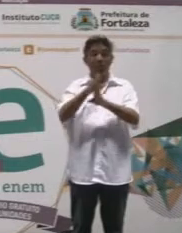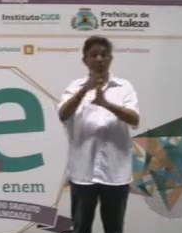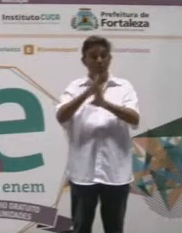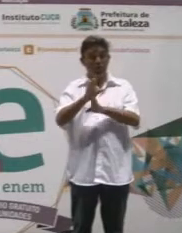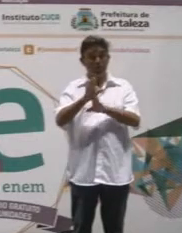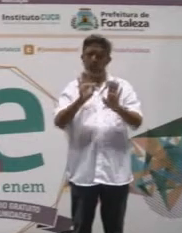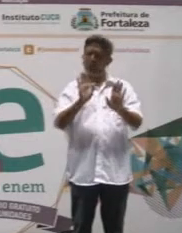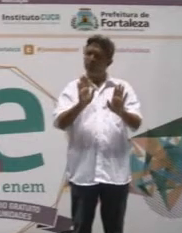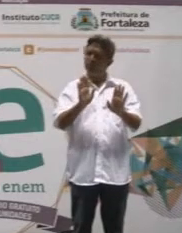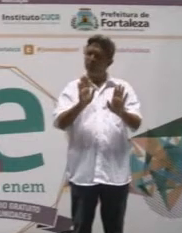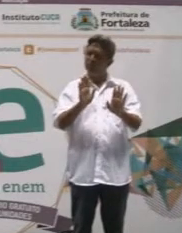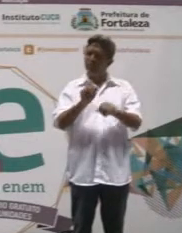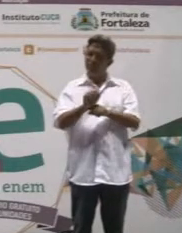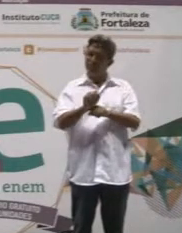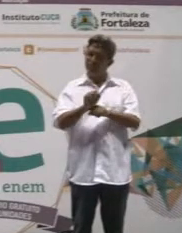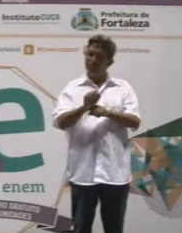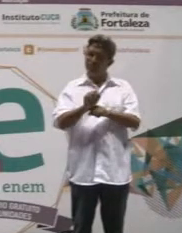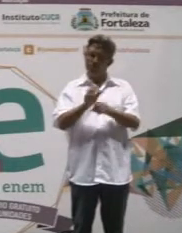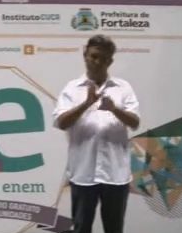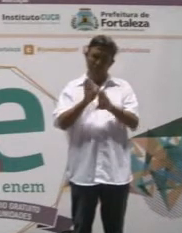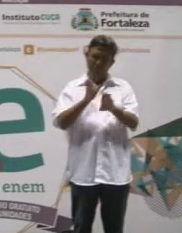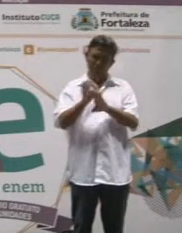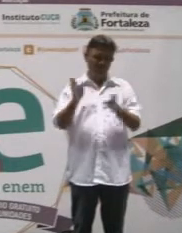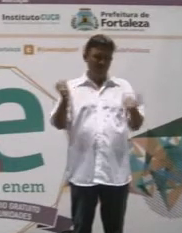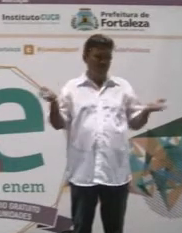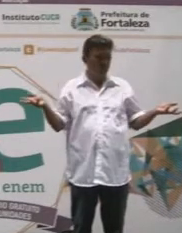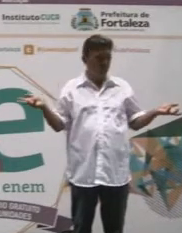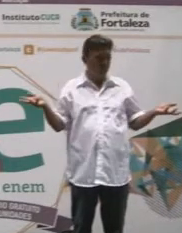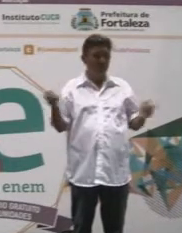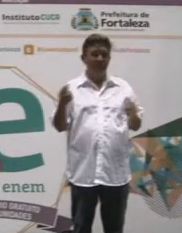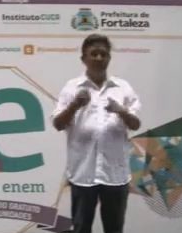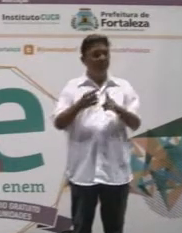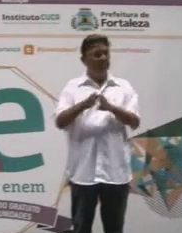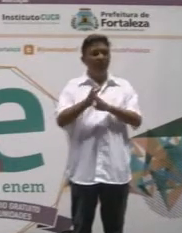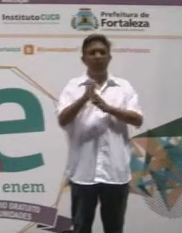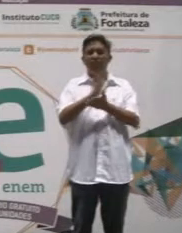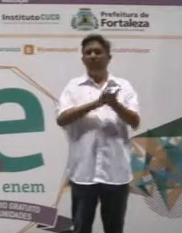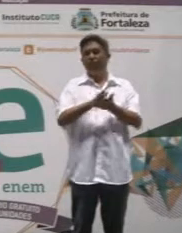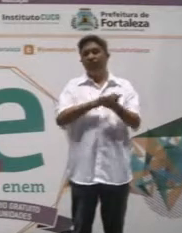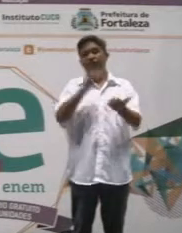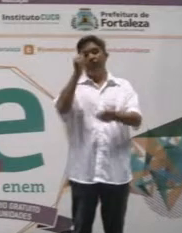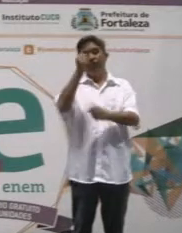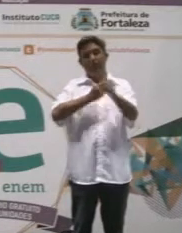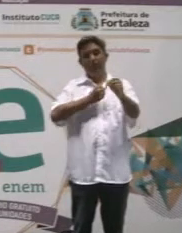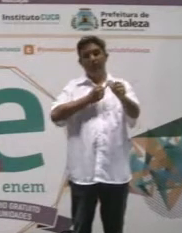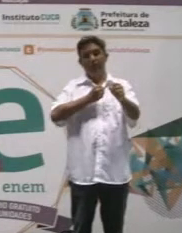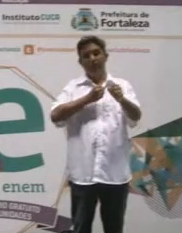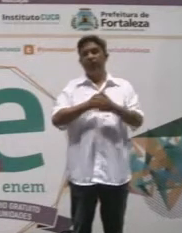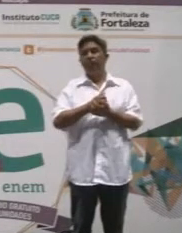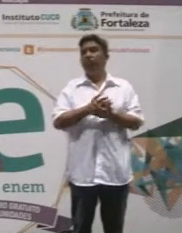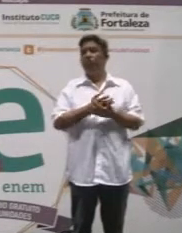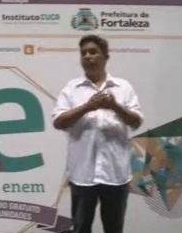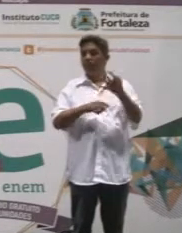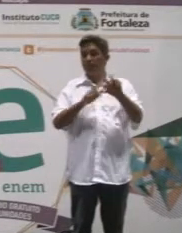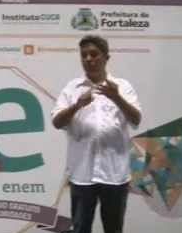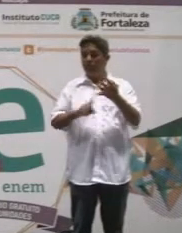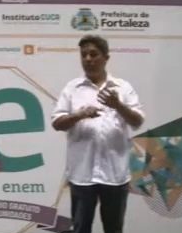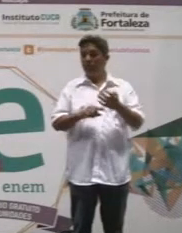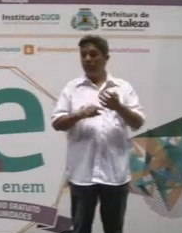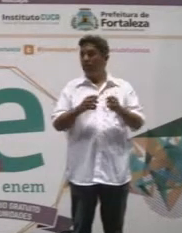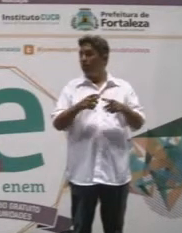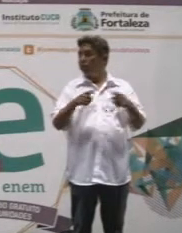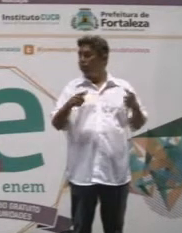aconselhável. Opa, vamos parar por aí? Vamos parar por aí? Porque não é aconselhado em larga escala. Falso. O aumento da